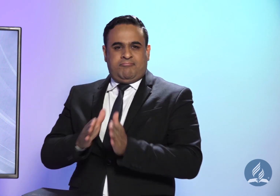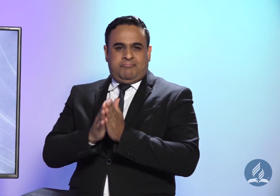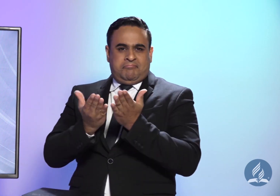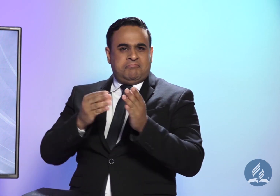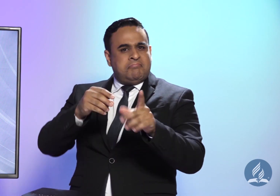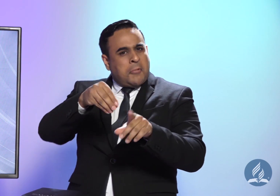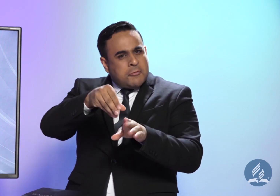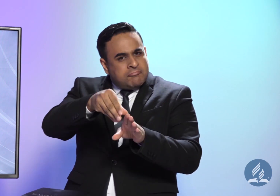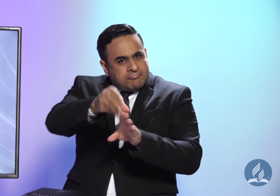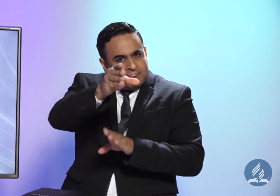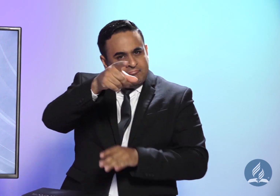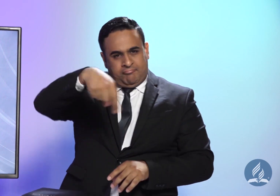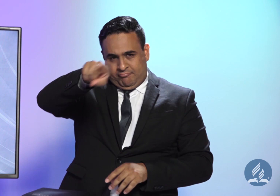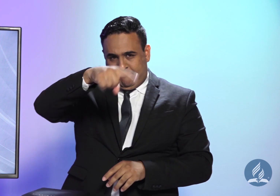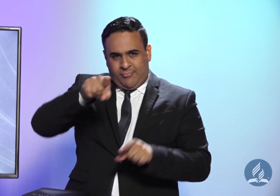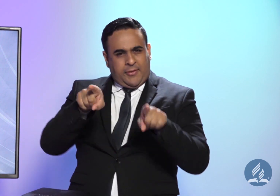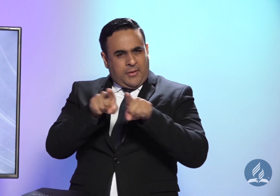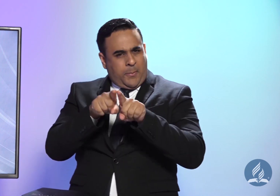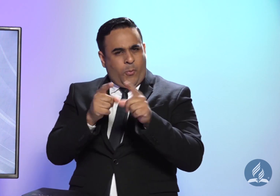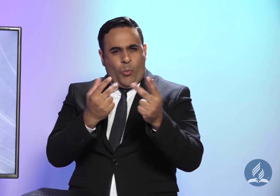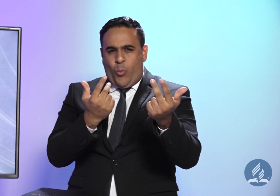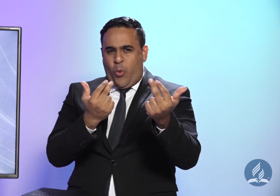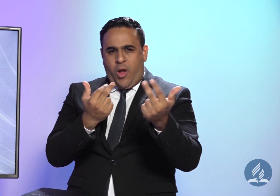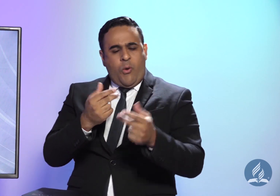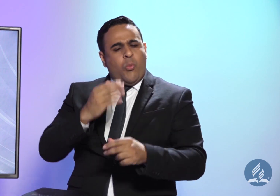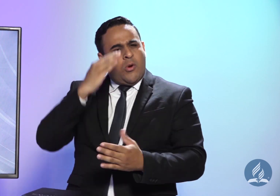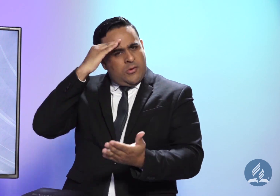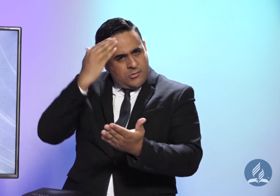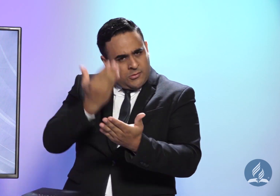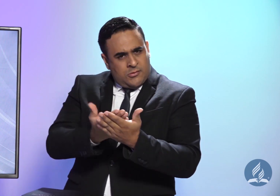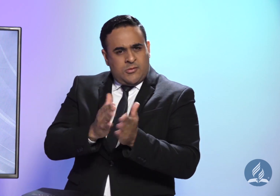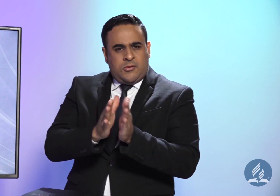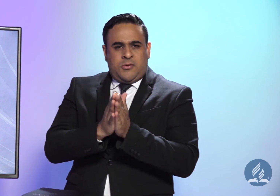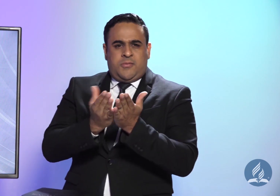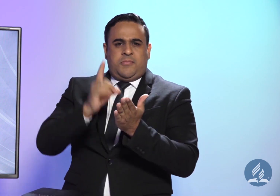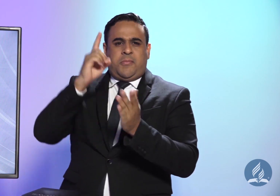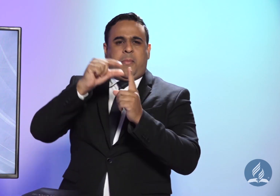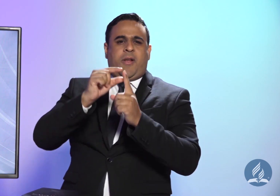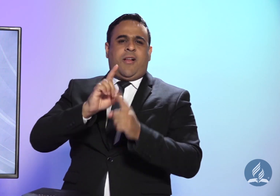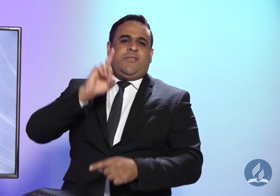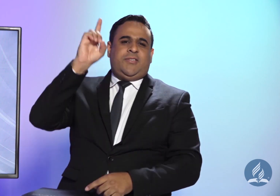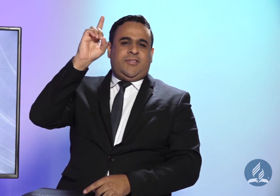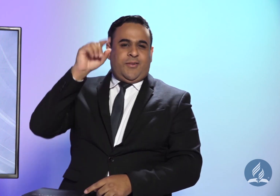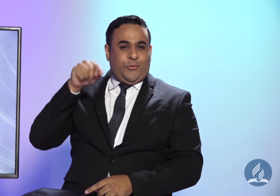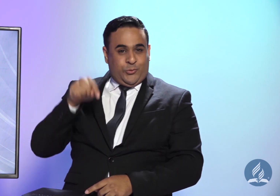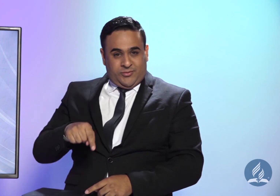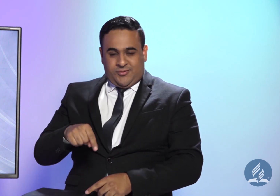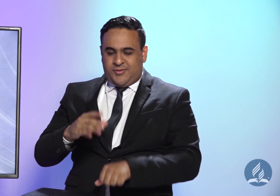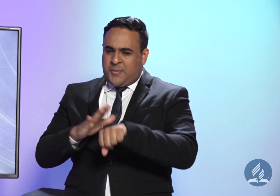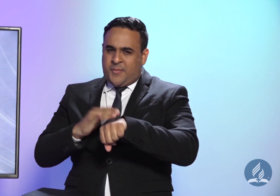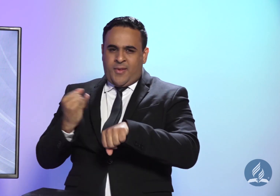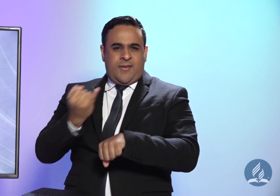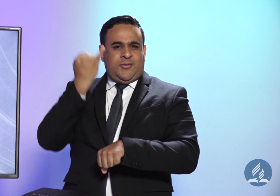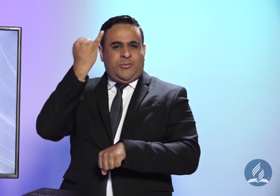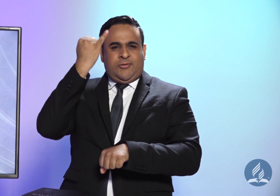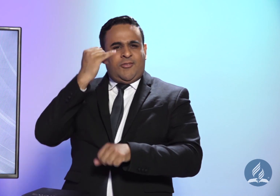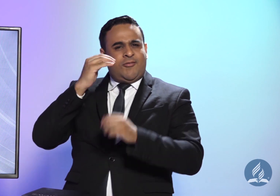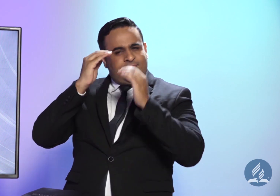mesma confiança, este mesmo procedimento. Por isso que eu estou te aconselhando a você seguir a palavra de Deus,